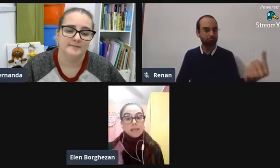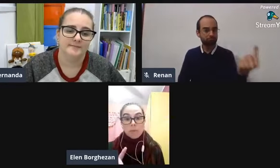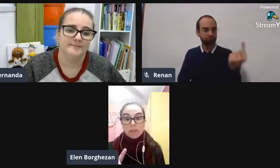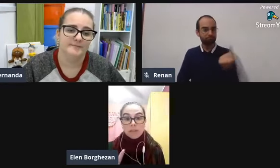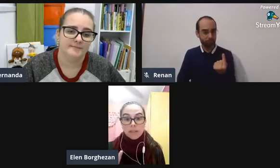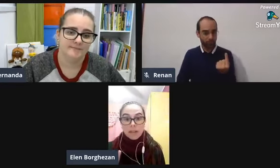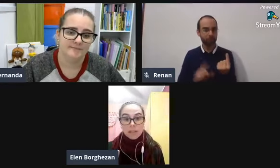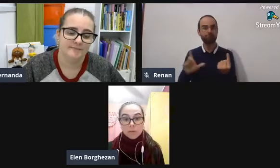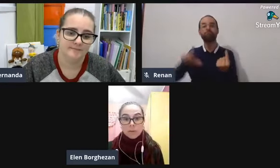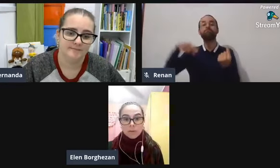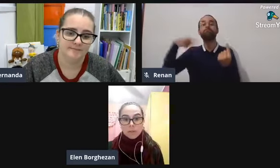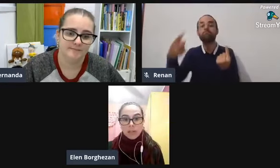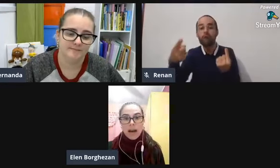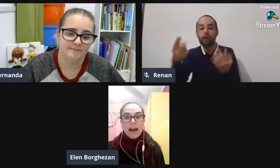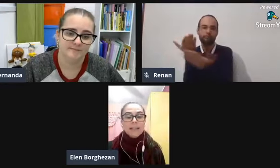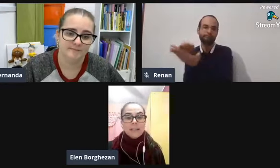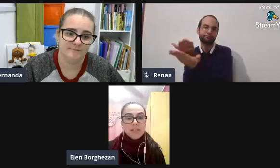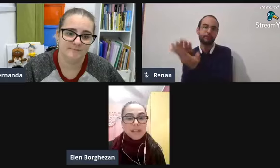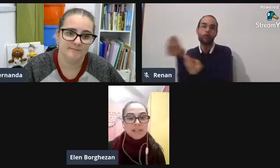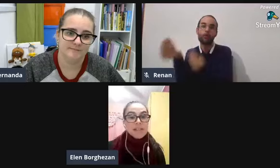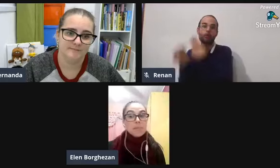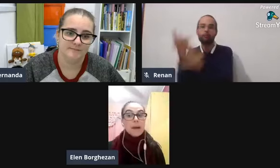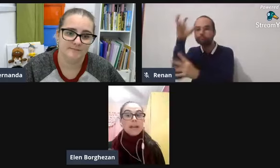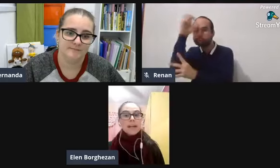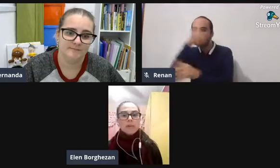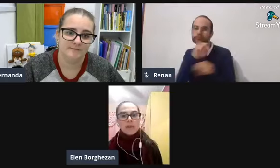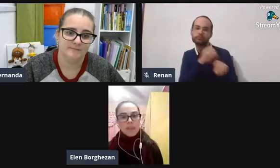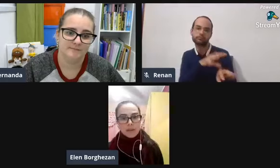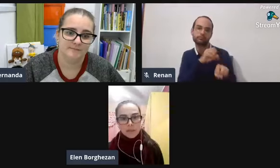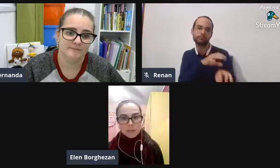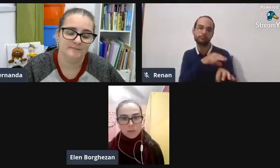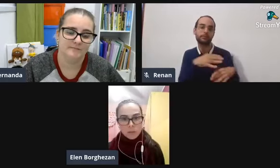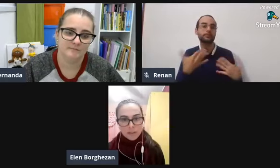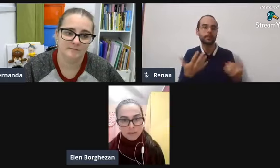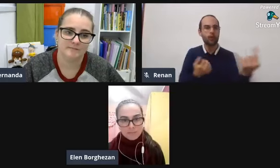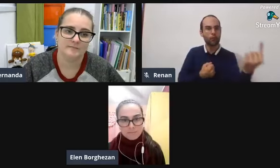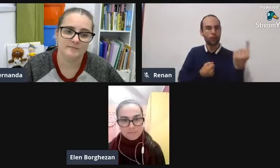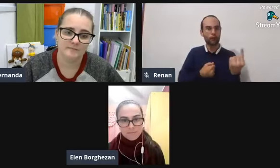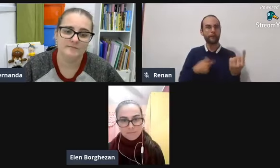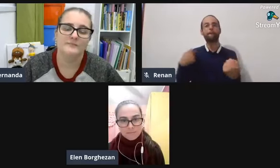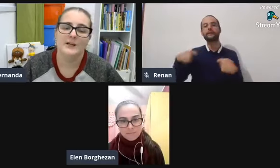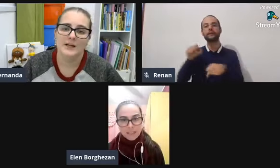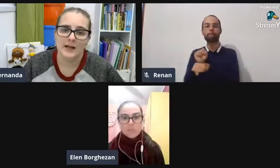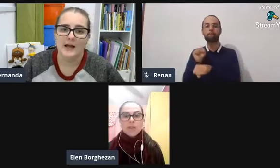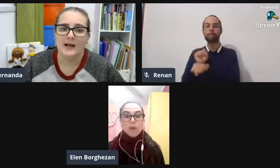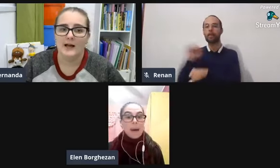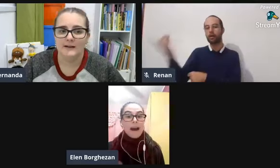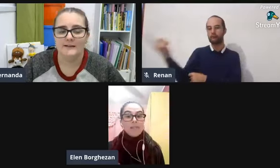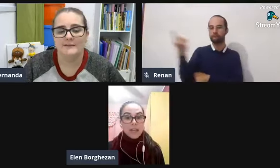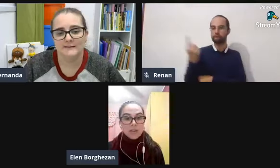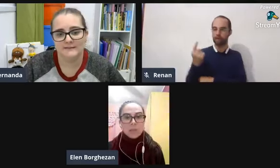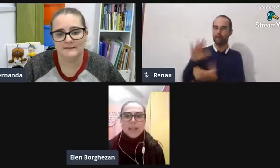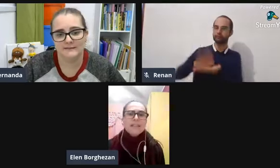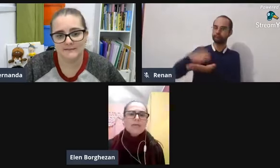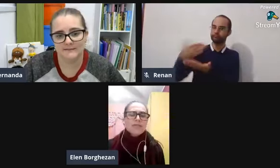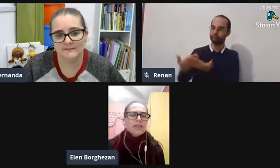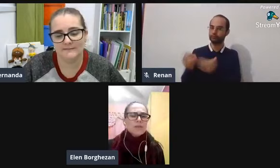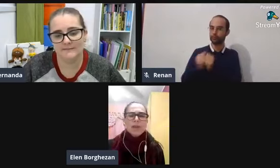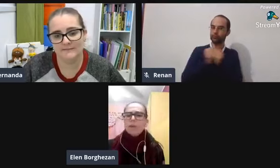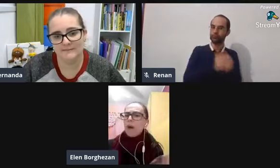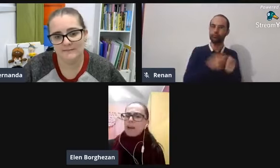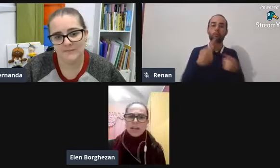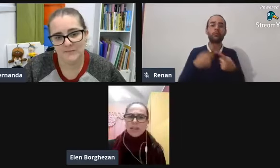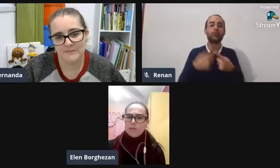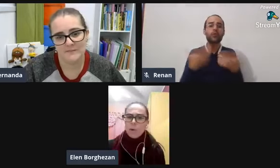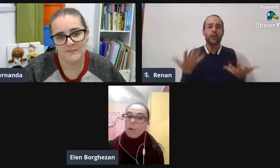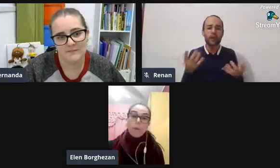E mesmo quando se tem um aluno, ainda fica se esperando que venha um tradutor, né? Não se toma à frente. Por que é tão difícil? O